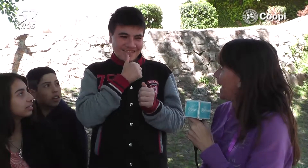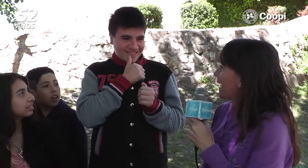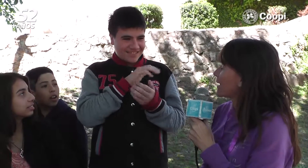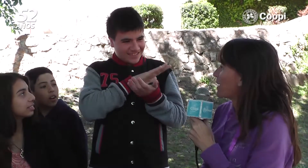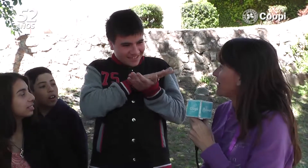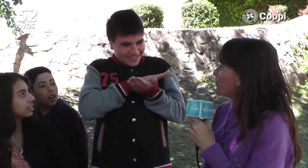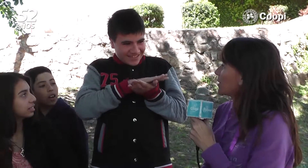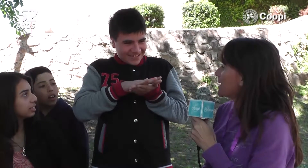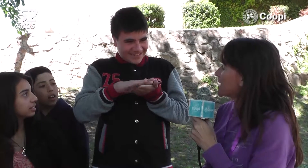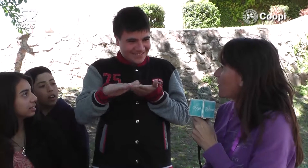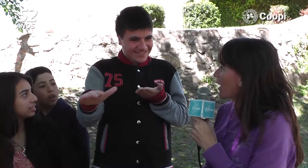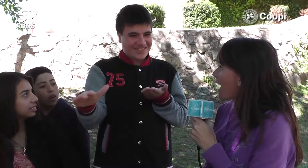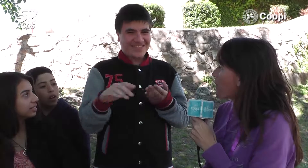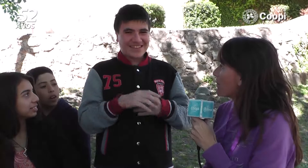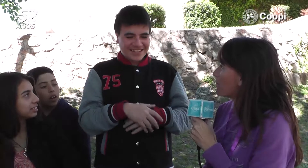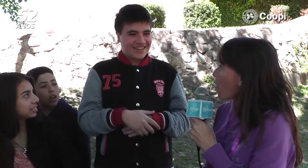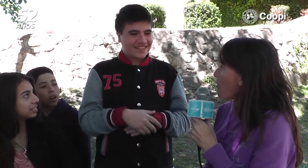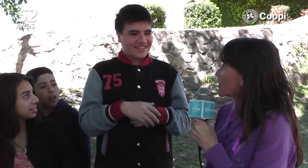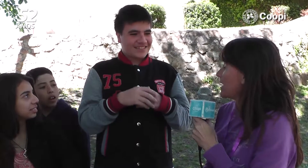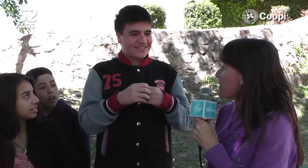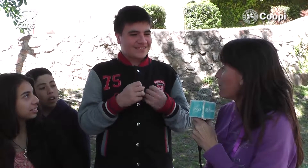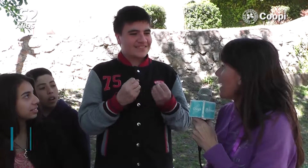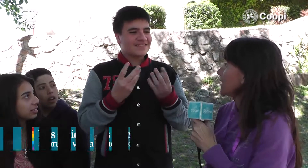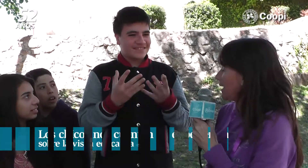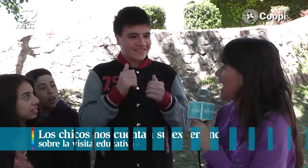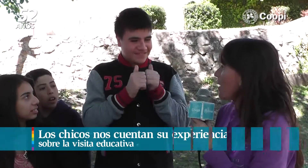En esta planta potabilizadora de agua vimos cómo se limpia el agua,